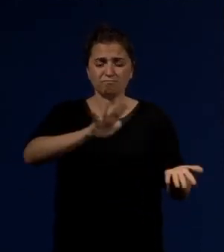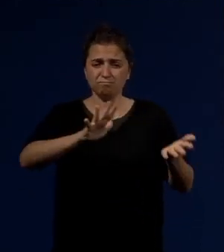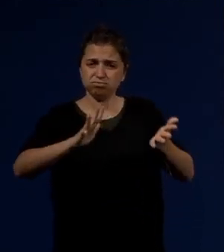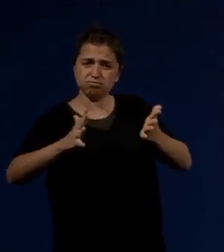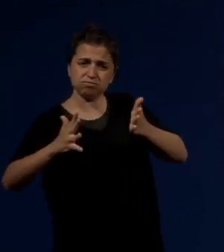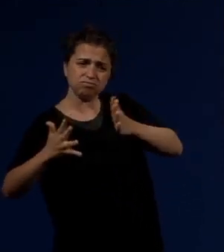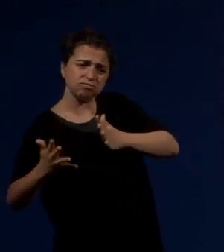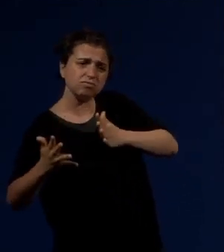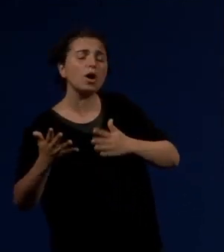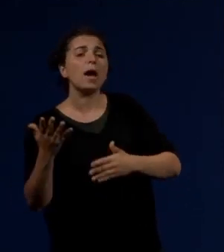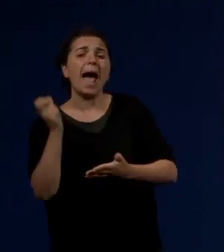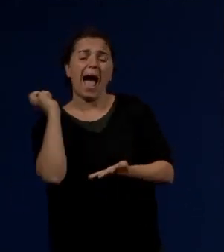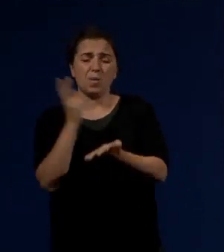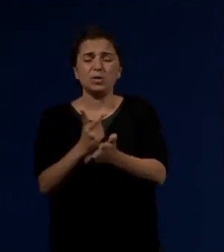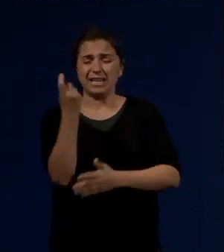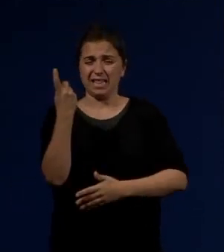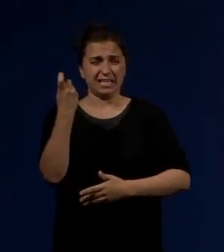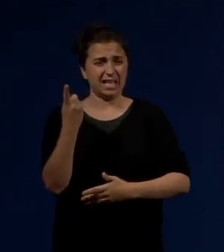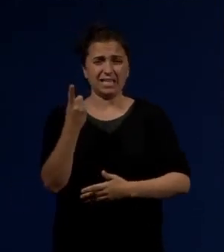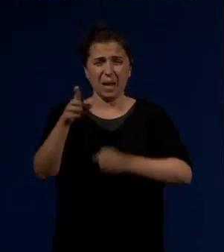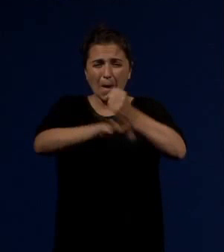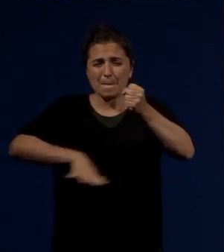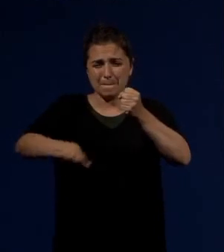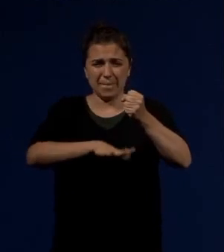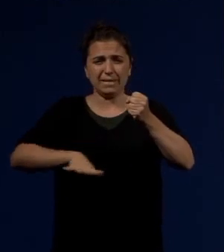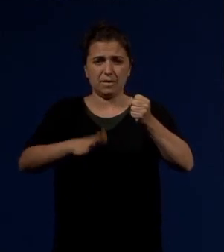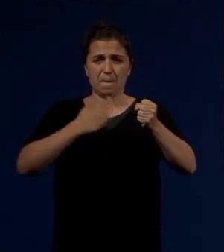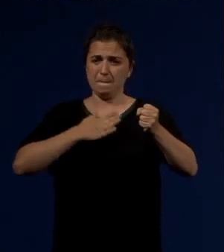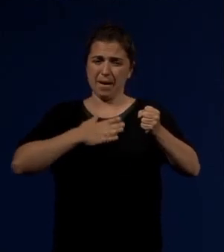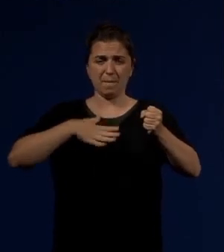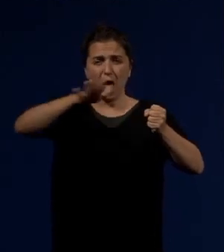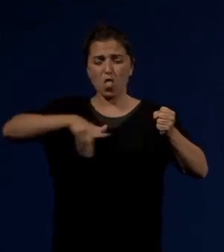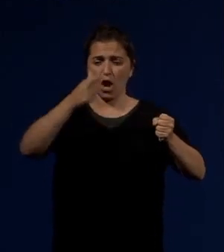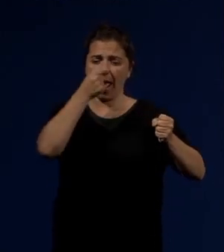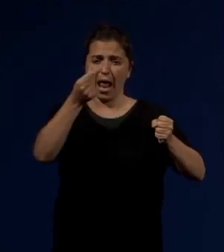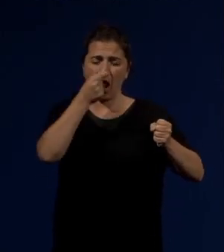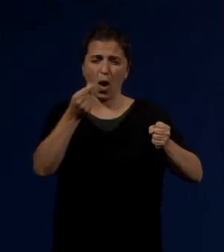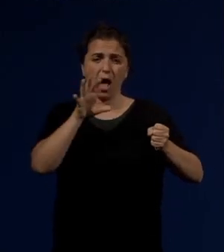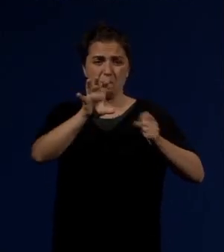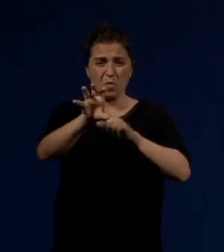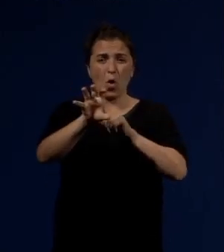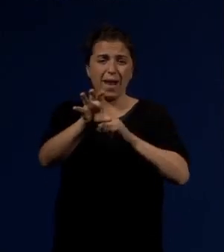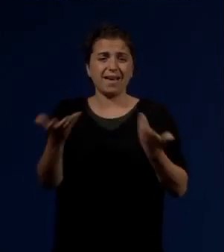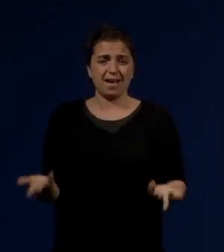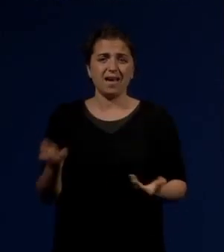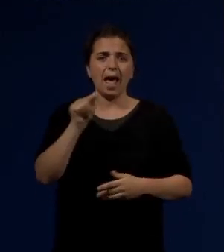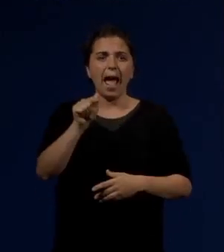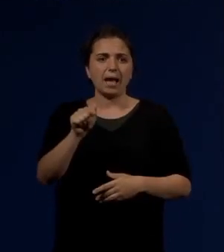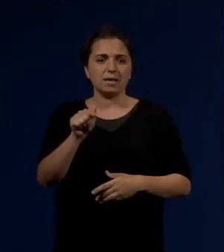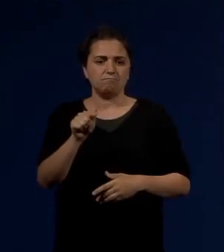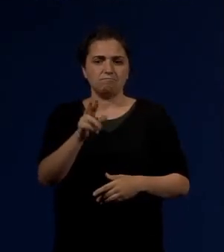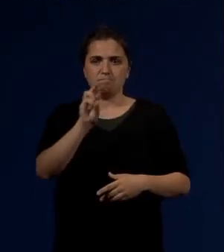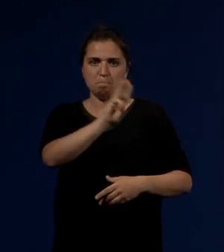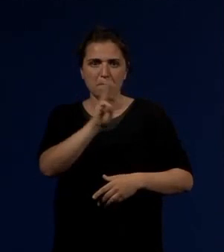básicas desta comarca, para min, a máis dinámica de toda a provincia de Lugo. Unha comarca abandonada á súa sorte polo Partido